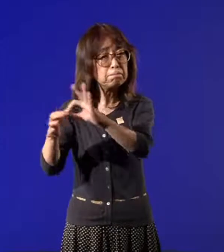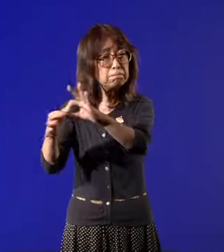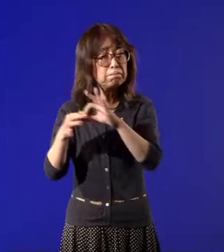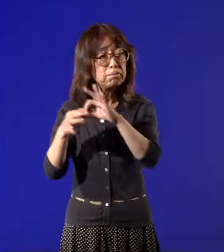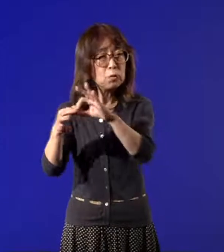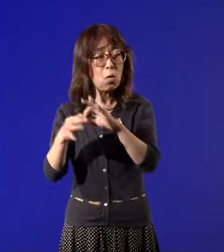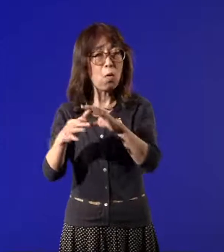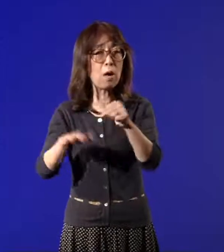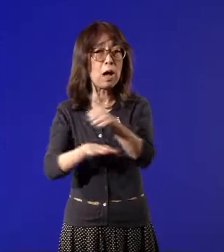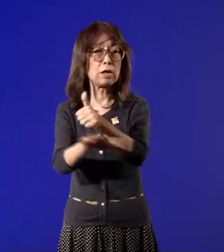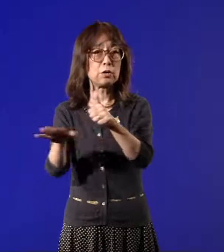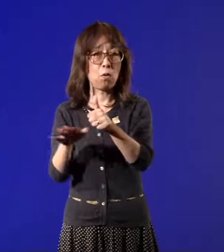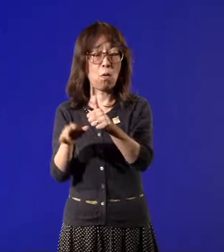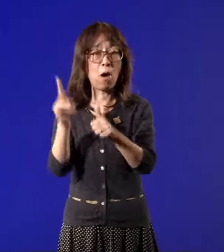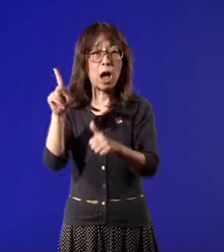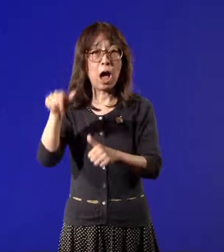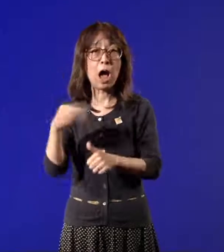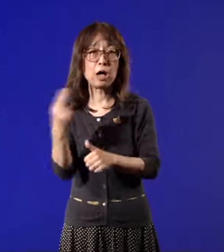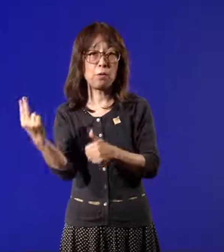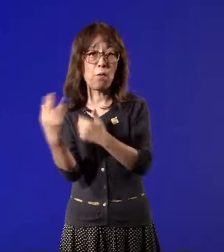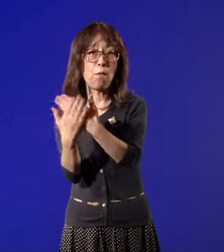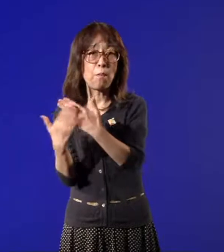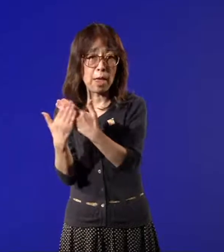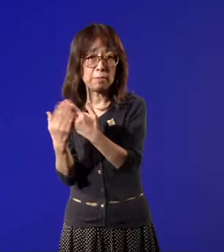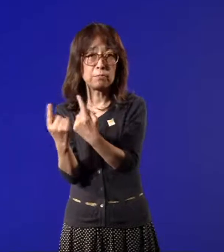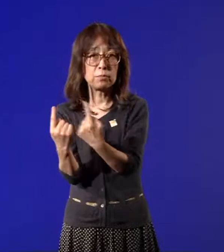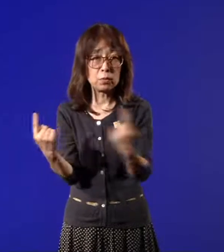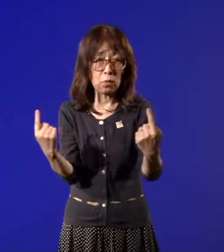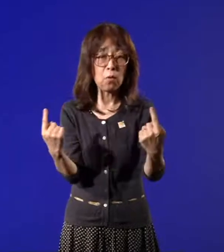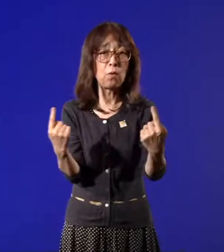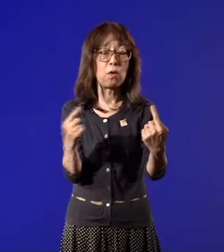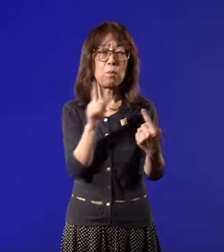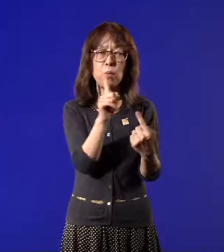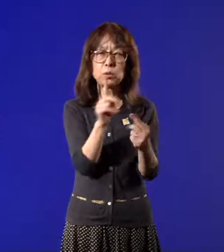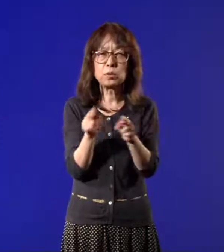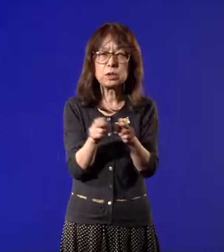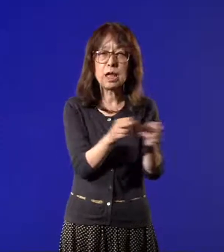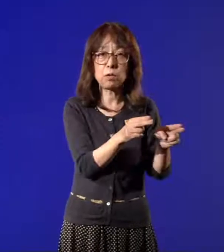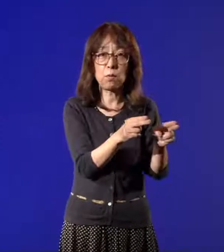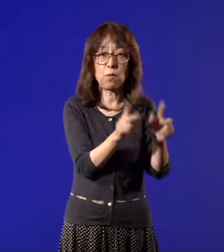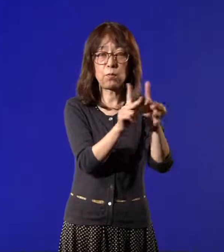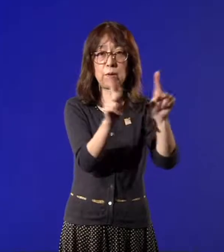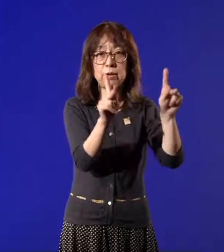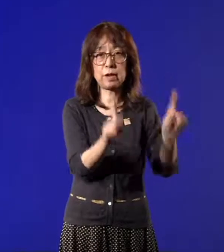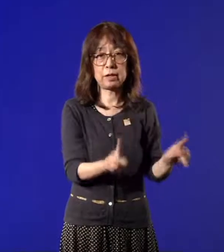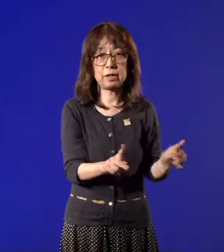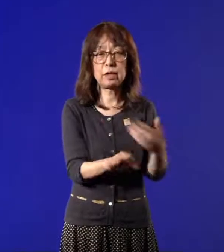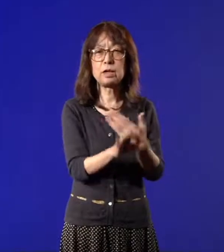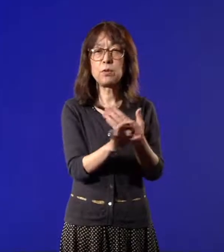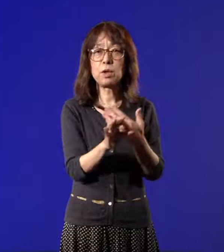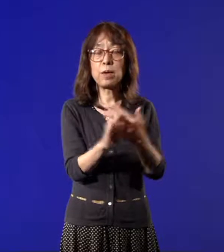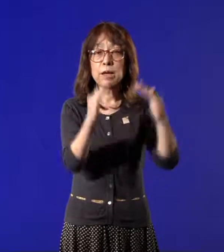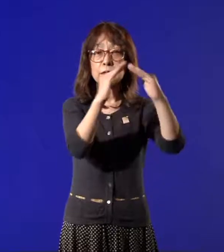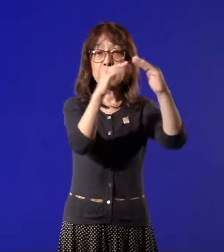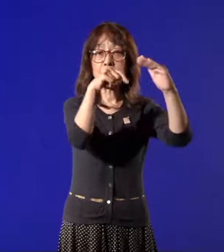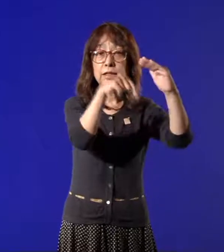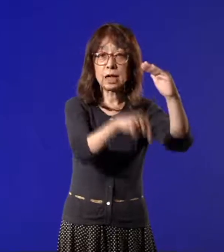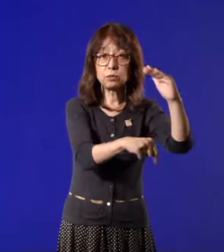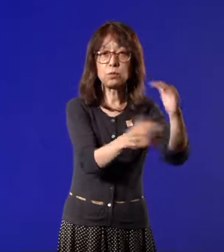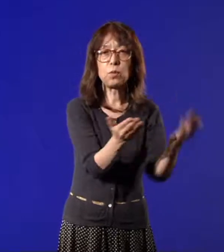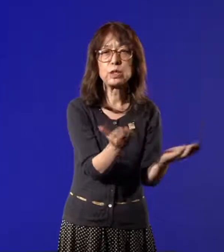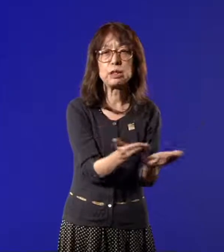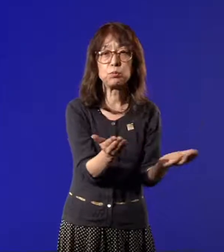的な問題が一つそれからもう一つは制度の課題ですね。例えば在宅勤務の場合